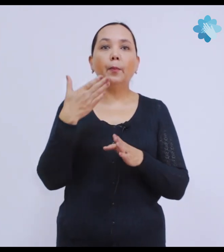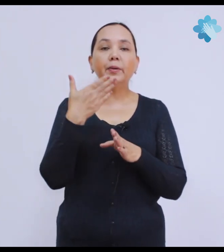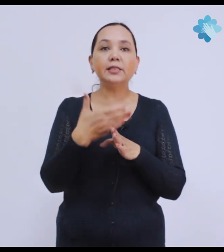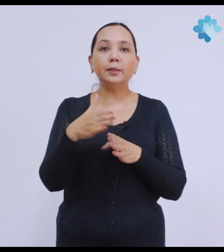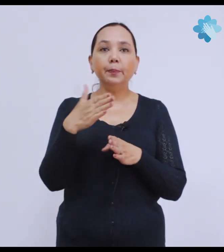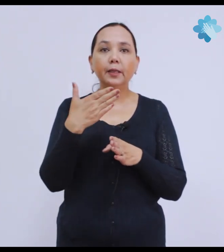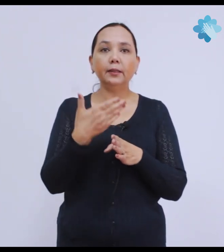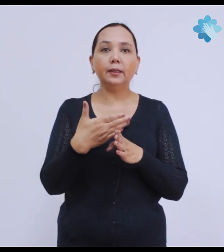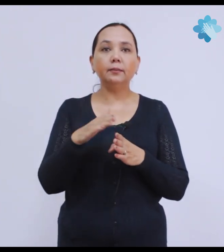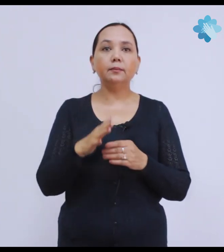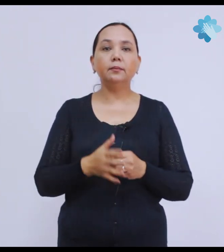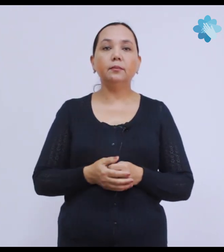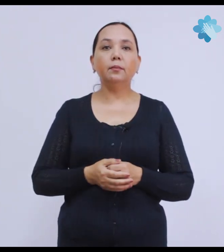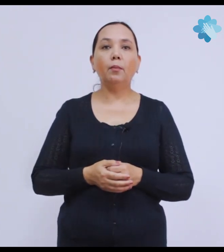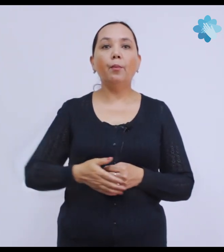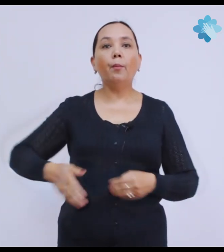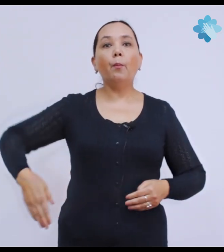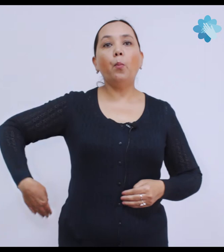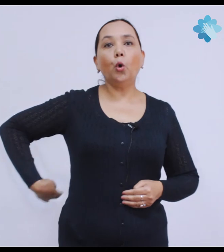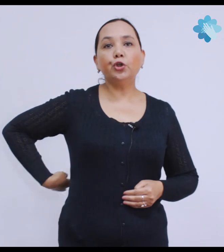постепенно почки